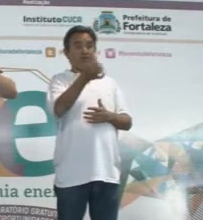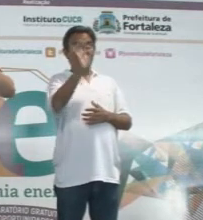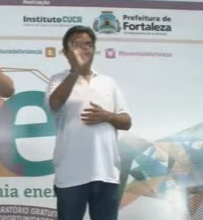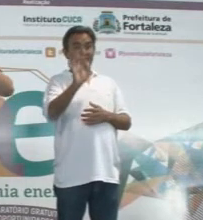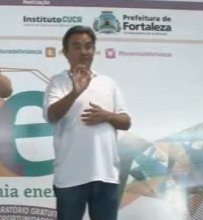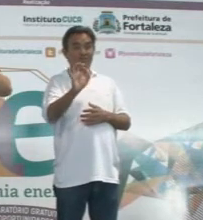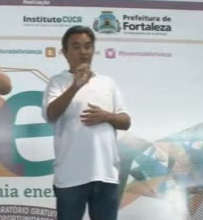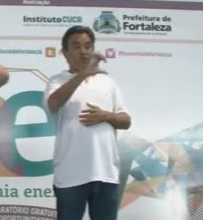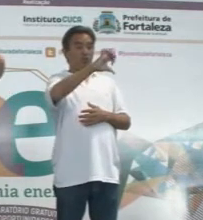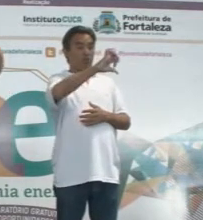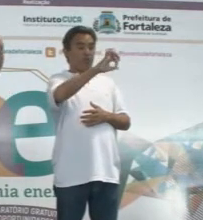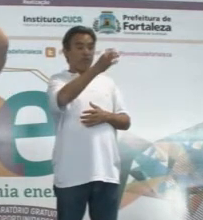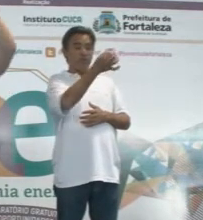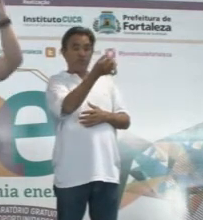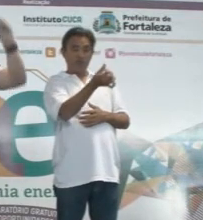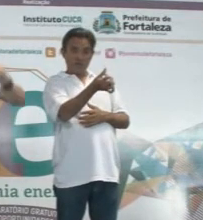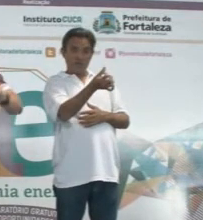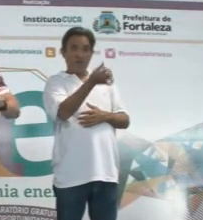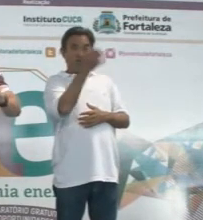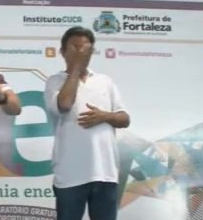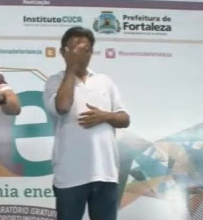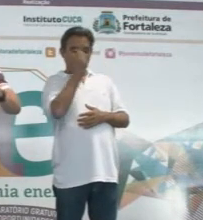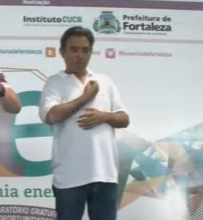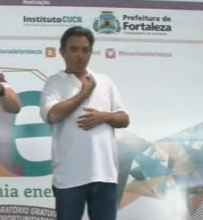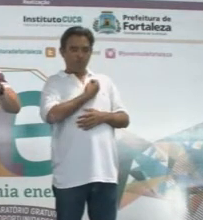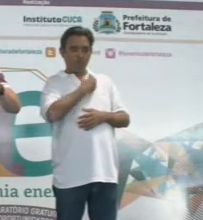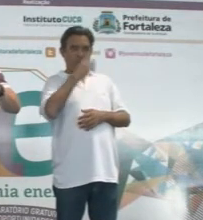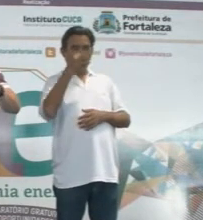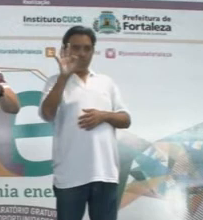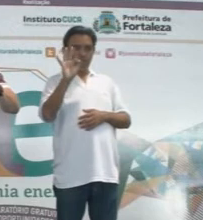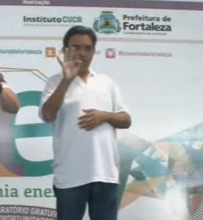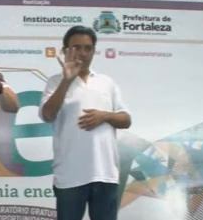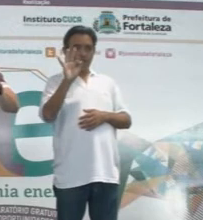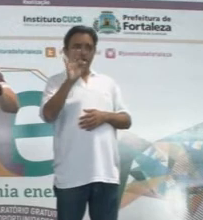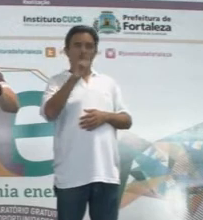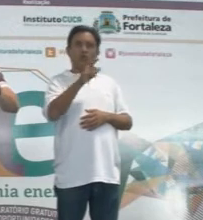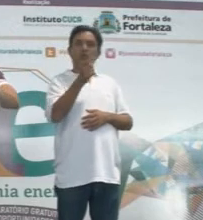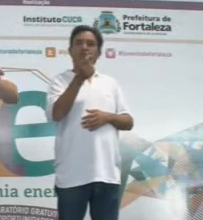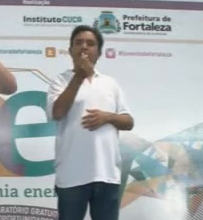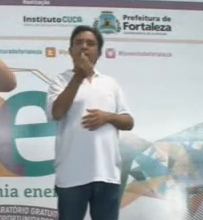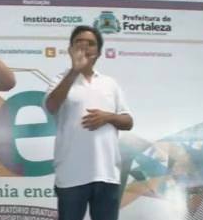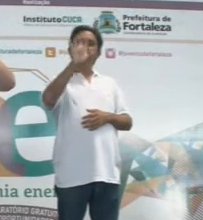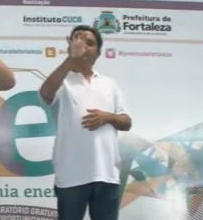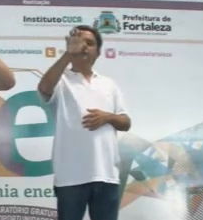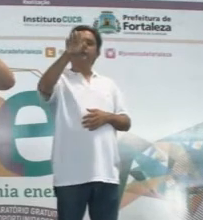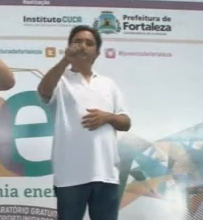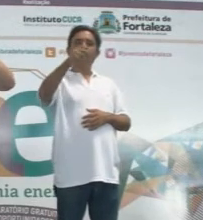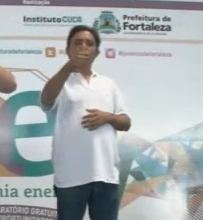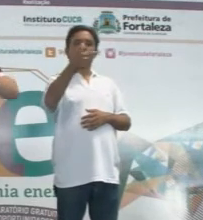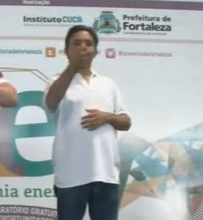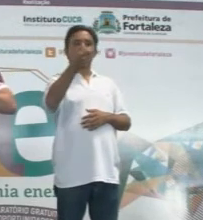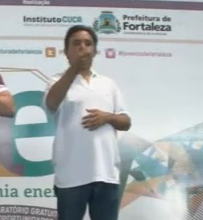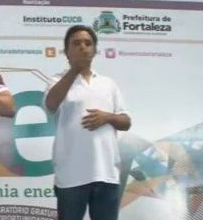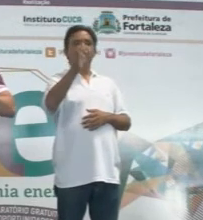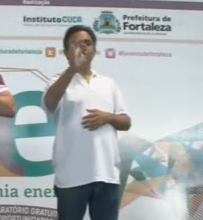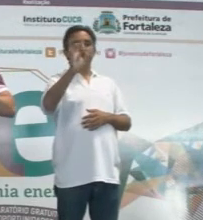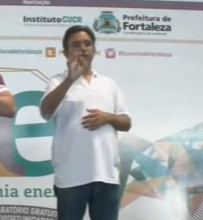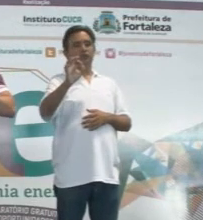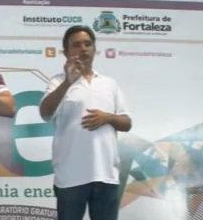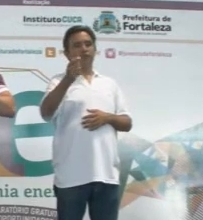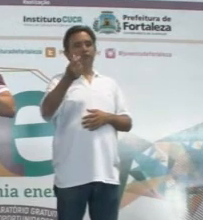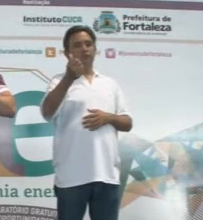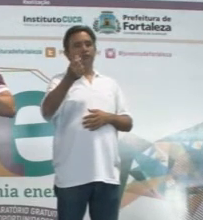Apesar de que eles eram 96% da população, eles só ficavam com incríveis 20% da riqueza,